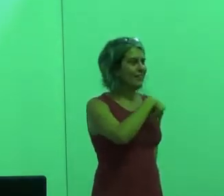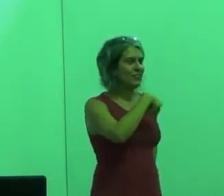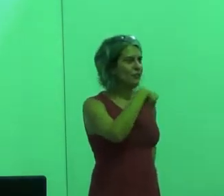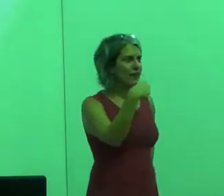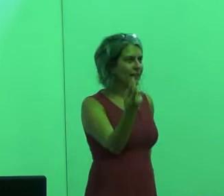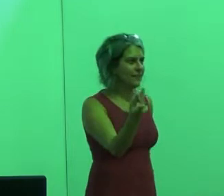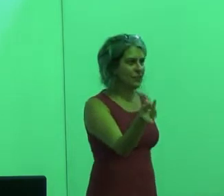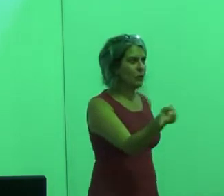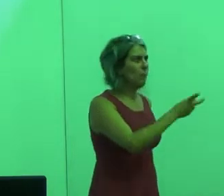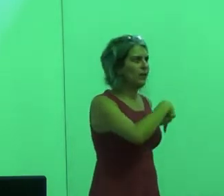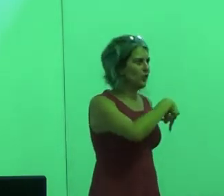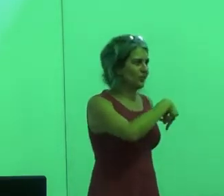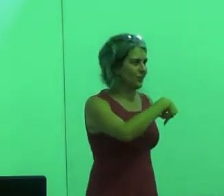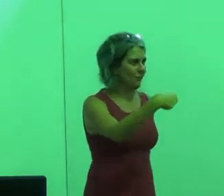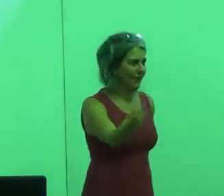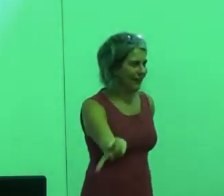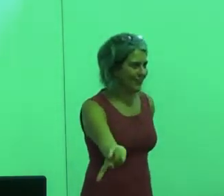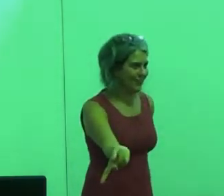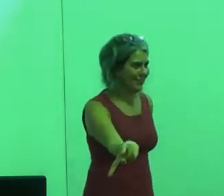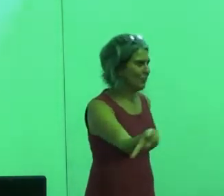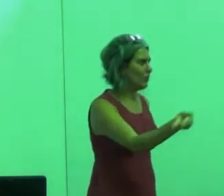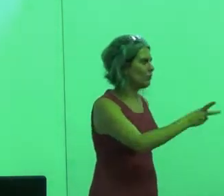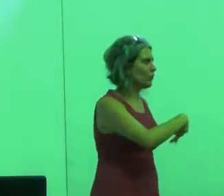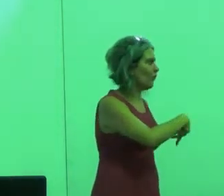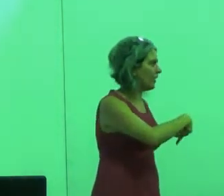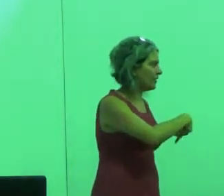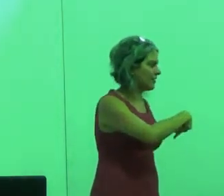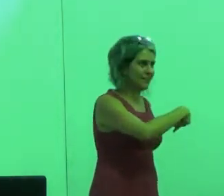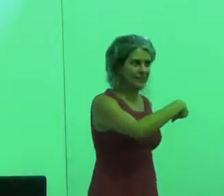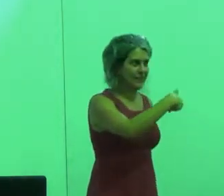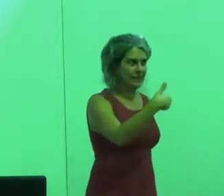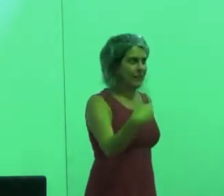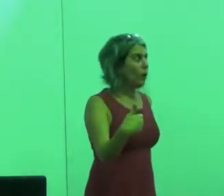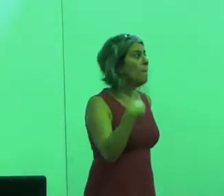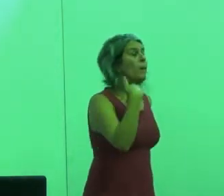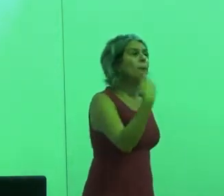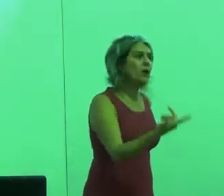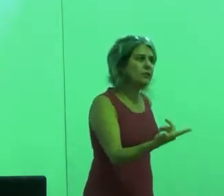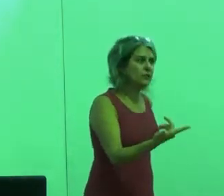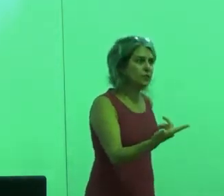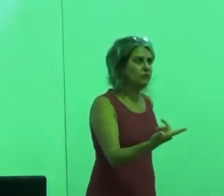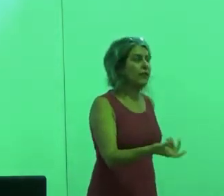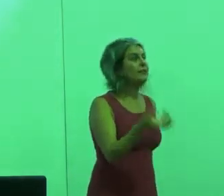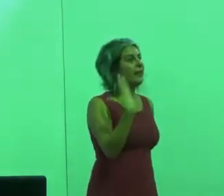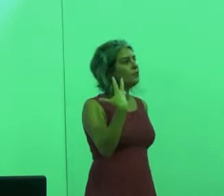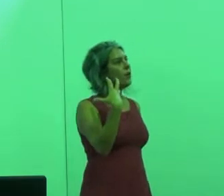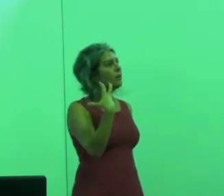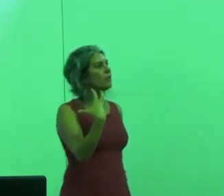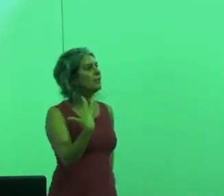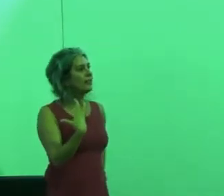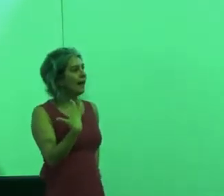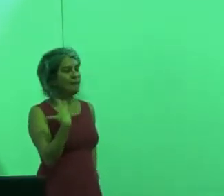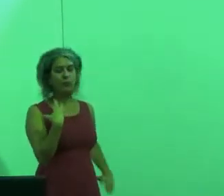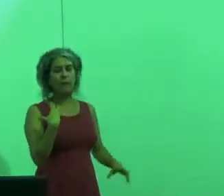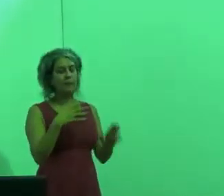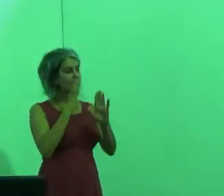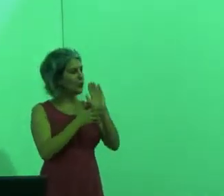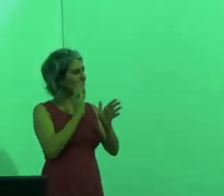características diferentes, com budgets diferentes, com funções, com propósitos diferentes. E é isso que eu acho que esse gráfico permite a gente